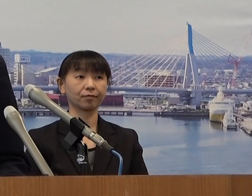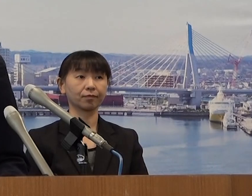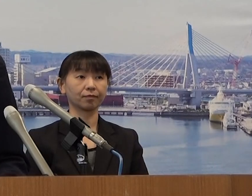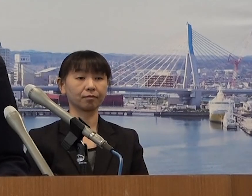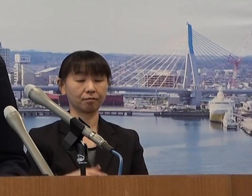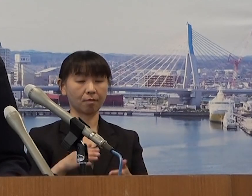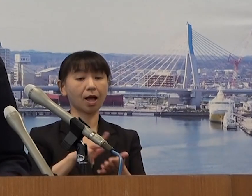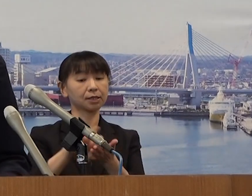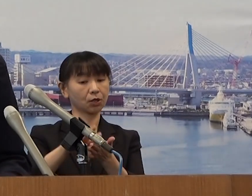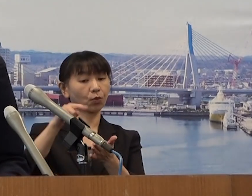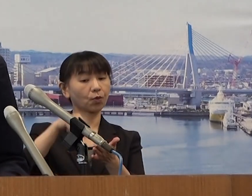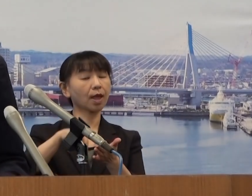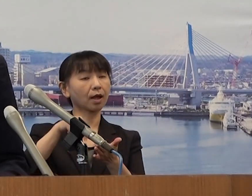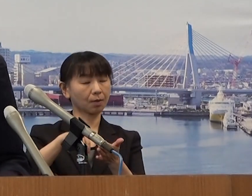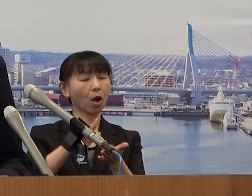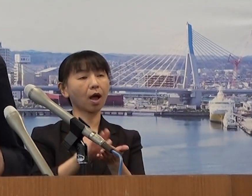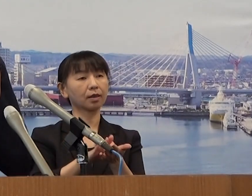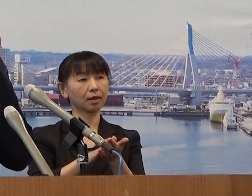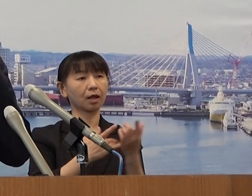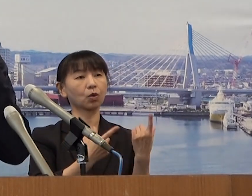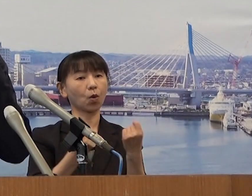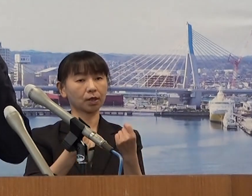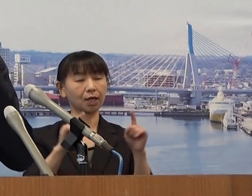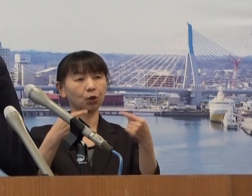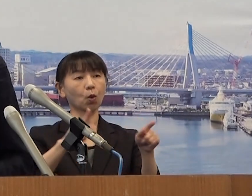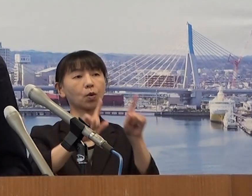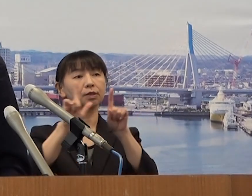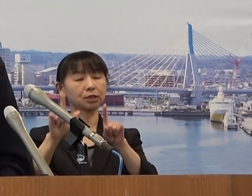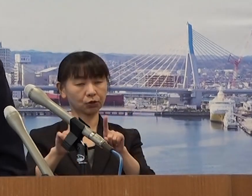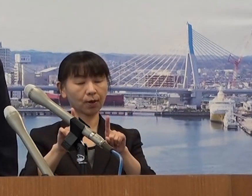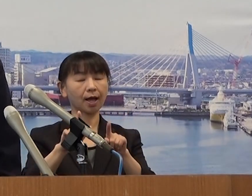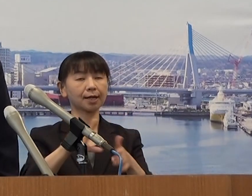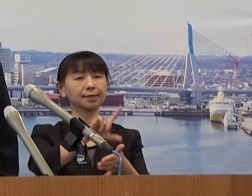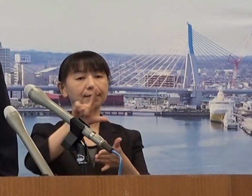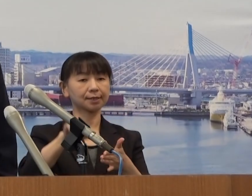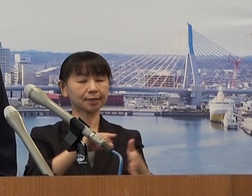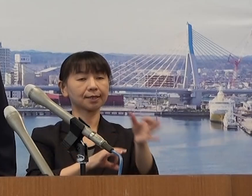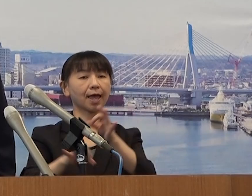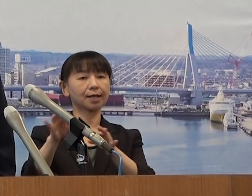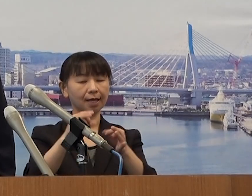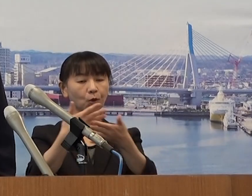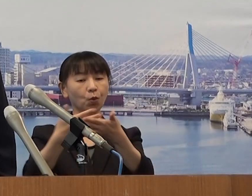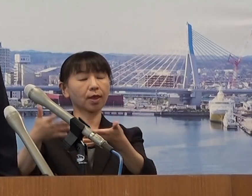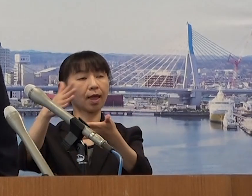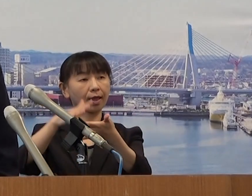資料の中でもあったかと思うんですけれども、当日はその地域経済のデータを